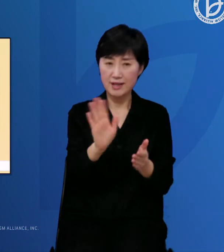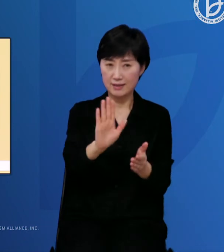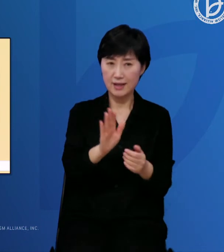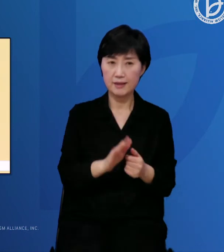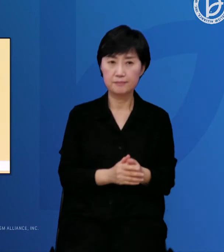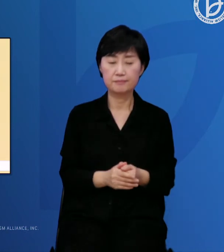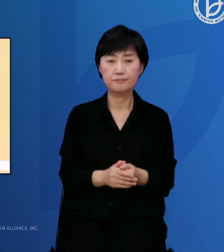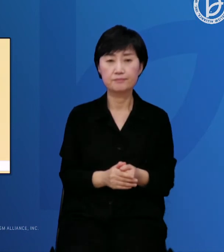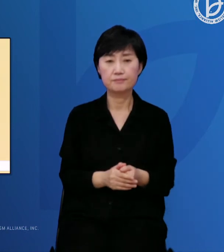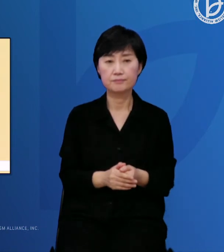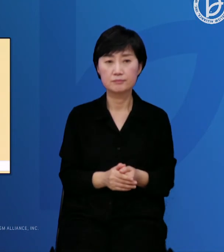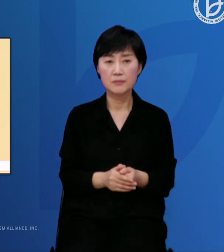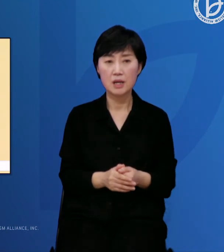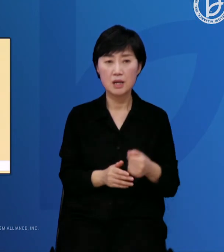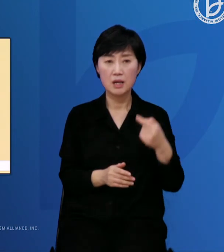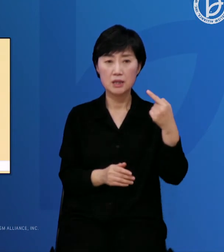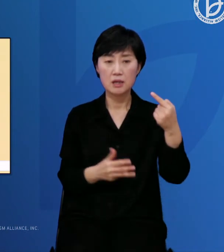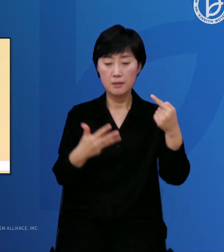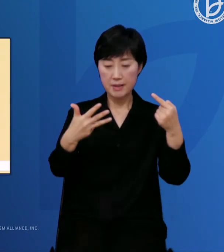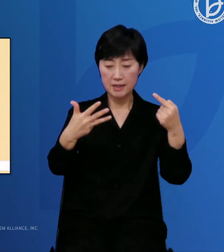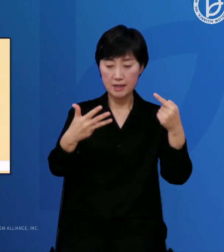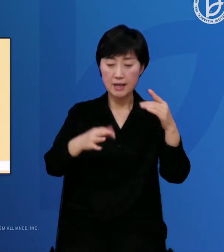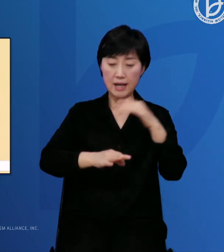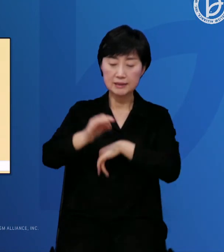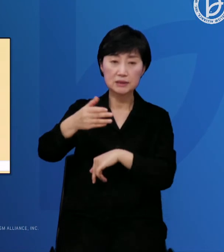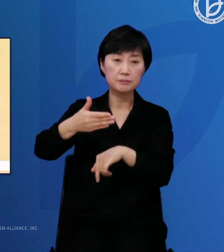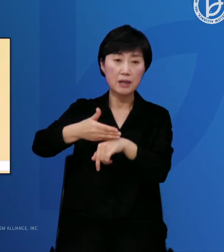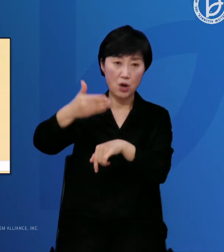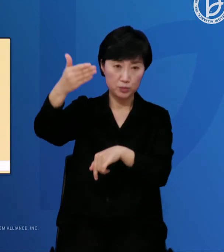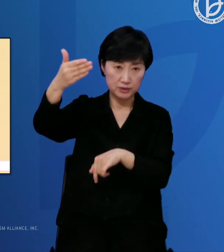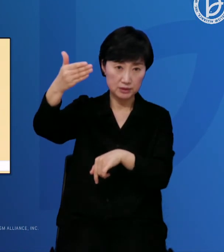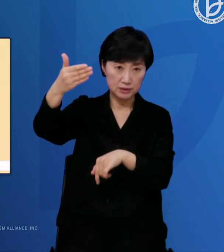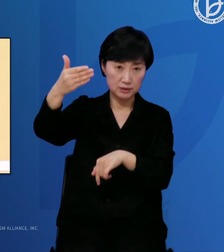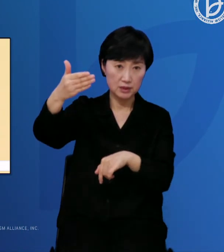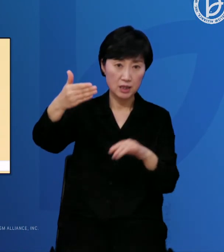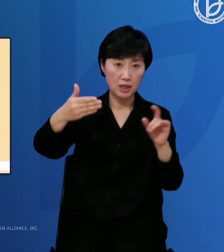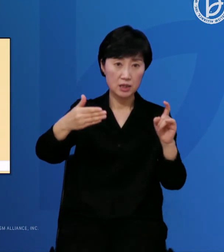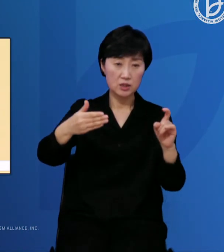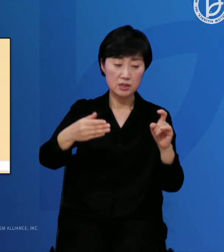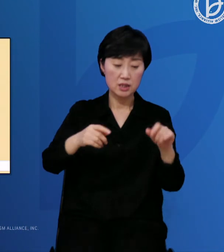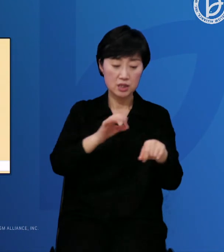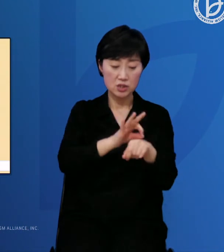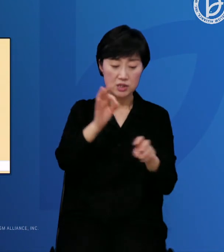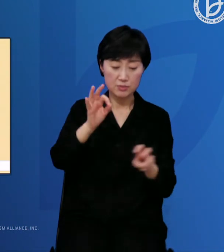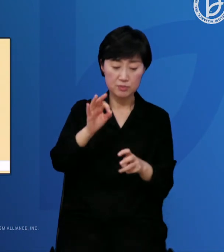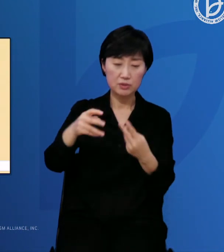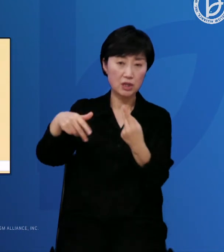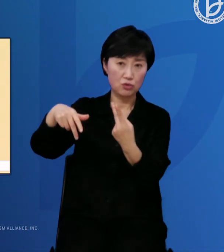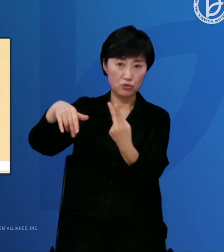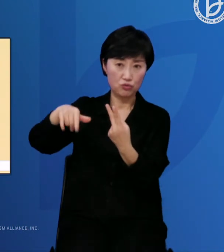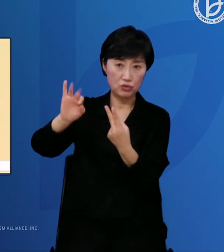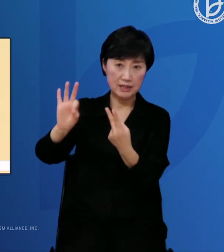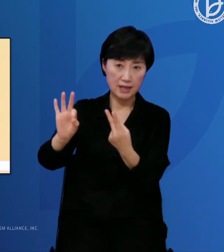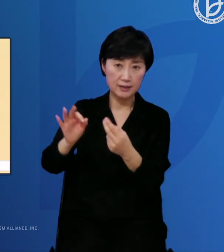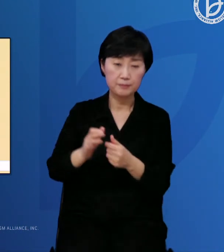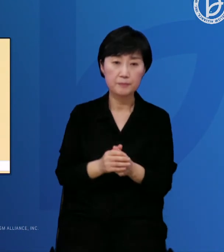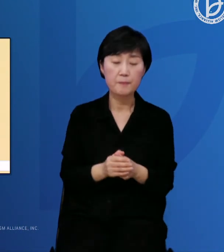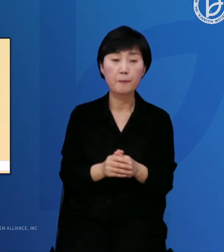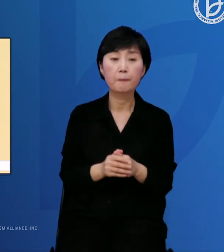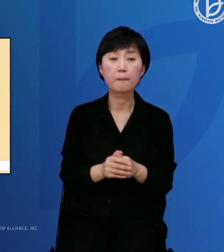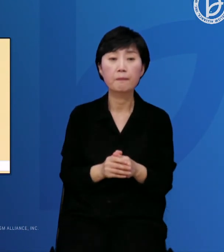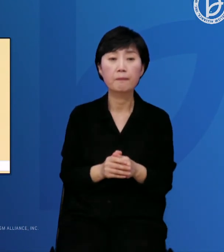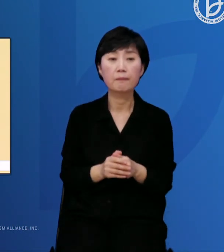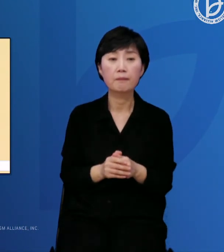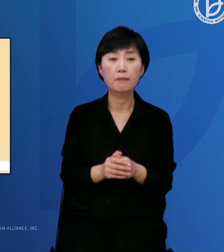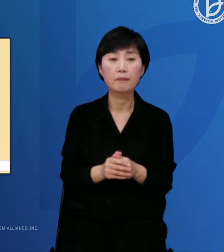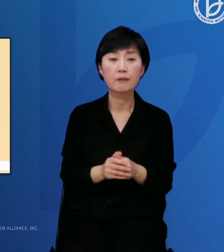수련회는 8일 오전 9시에 1강, 오전 10시 30분에 2강 메시지가 선포됩니다. 세계복음화 전도협회